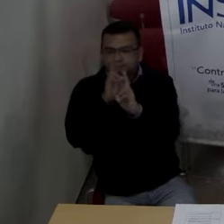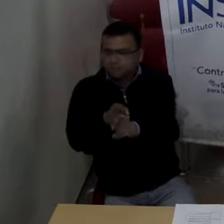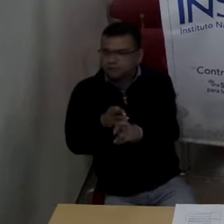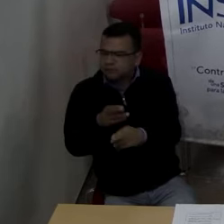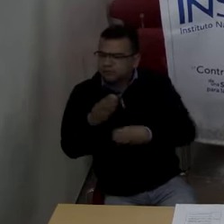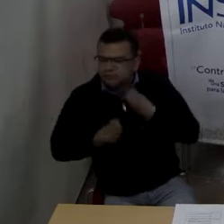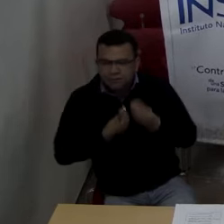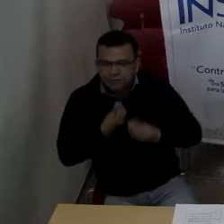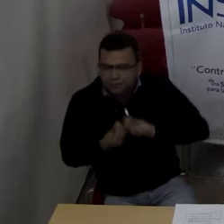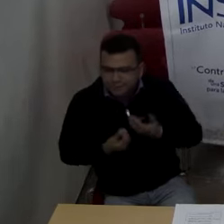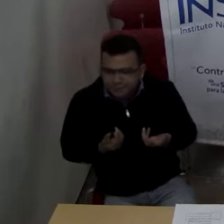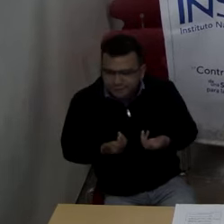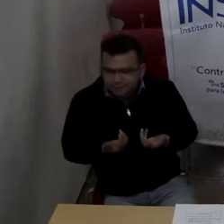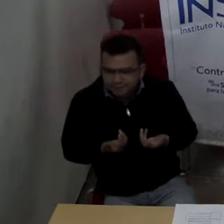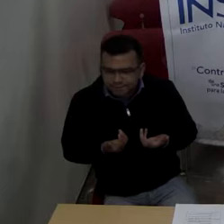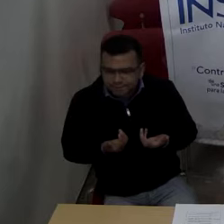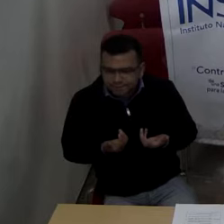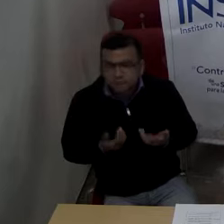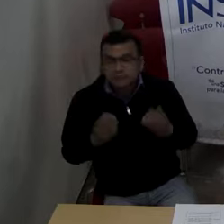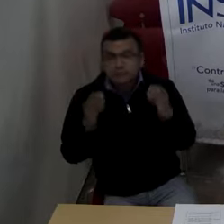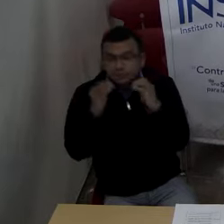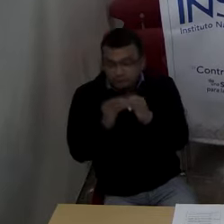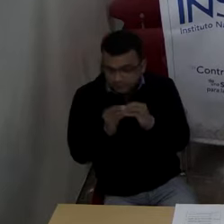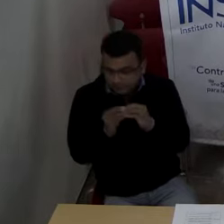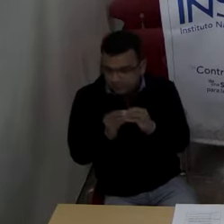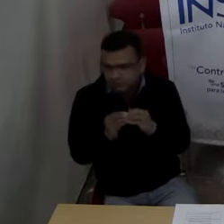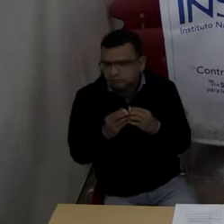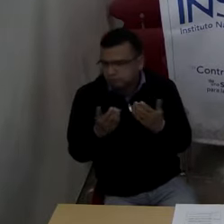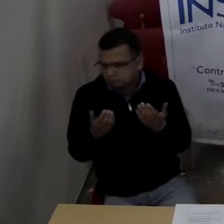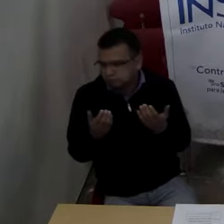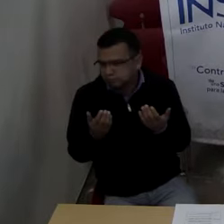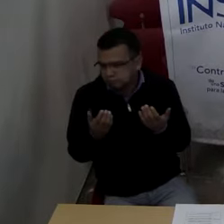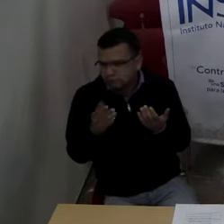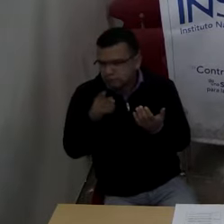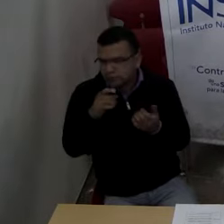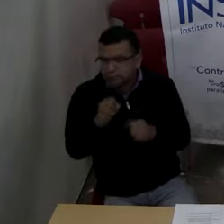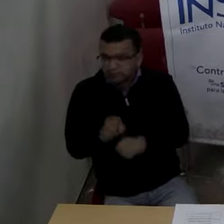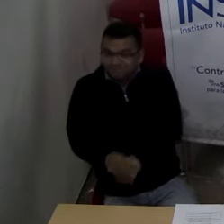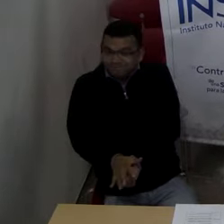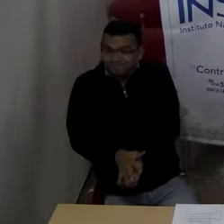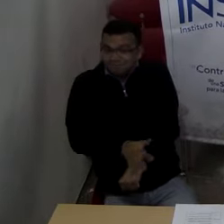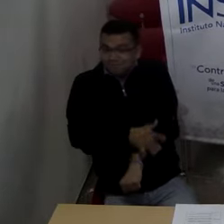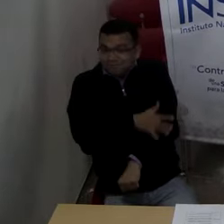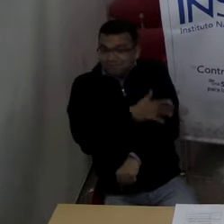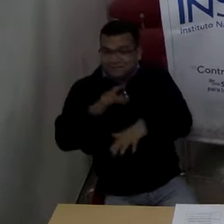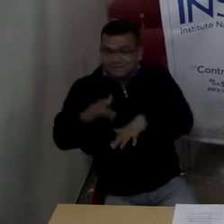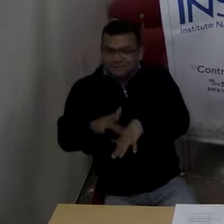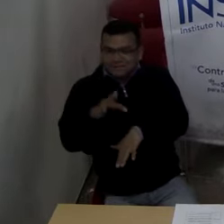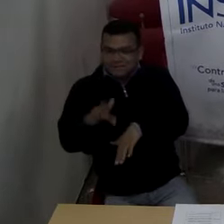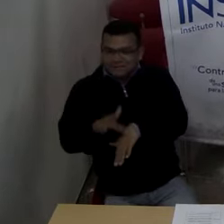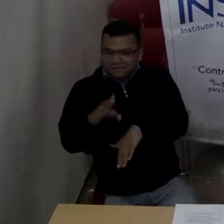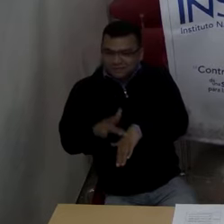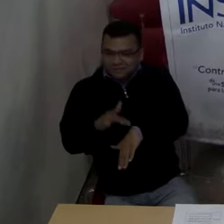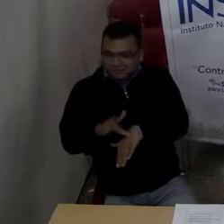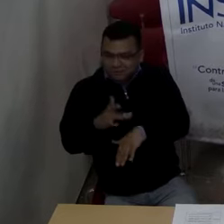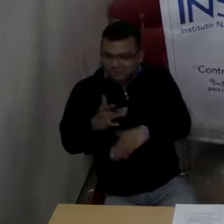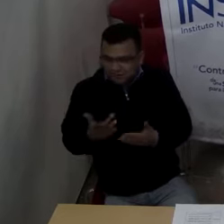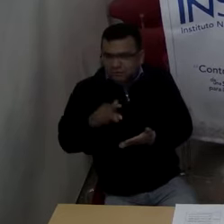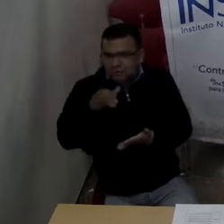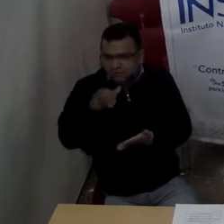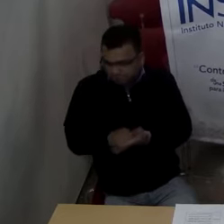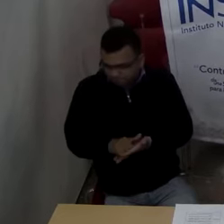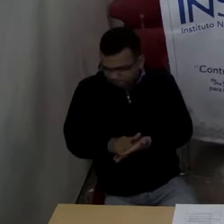Y se involucran allí algunas otras cosas como las emociones y las motivaciones. Por eso